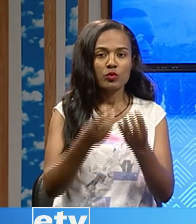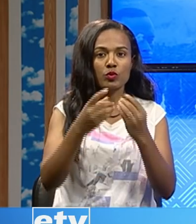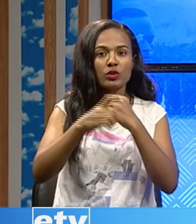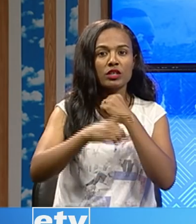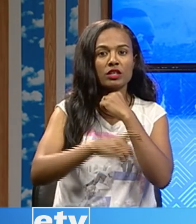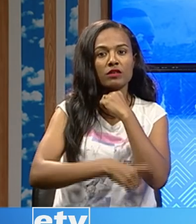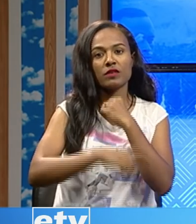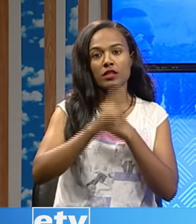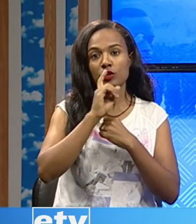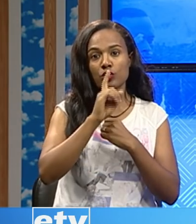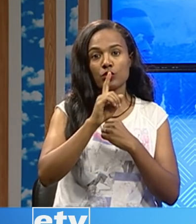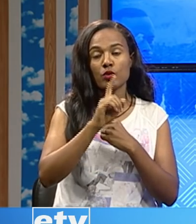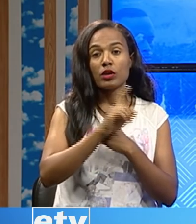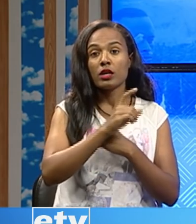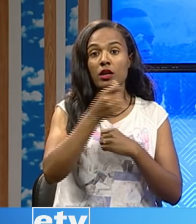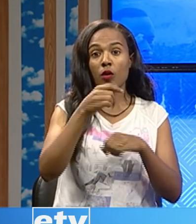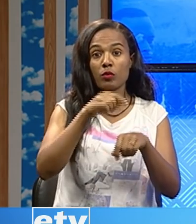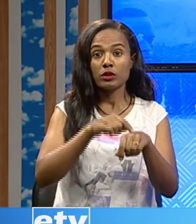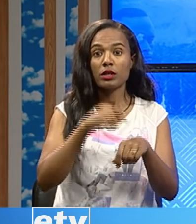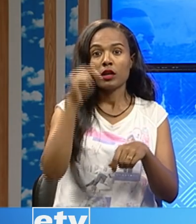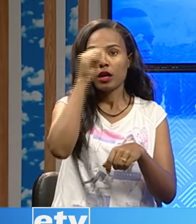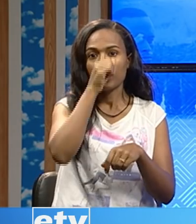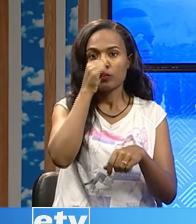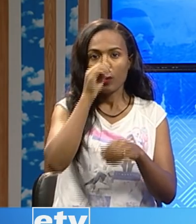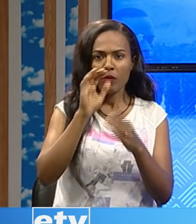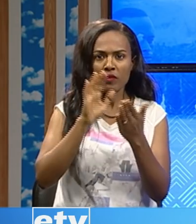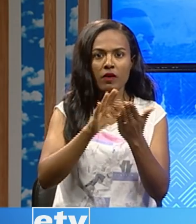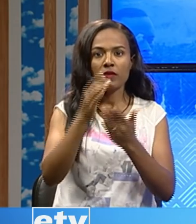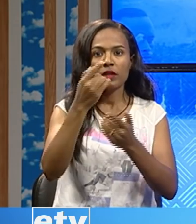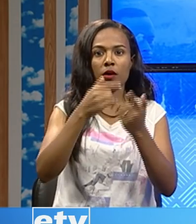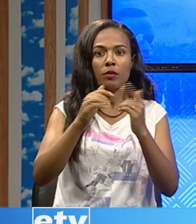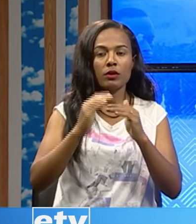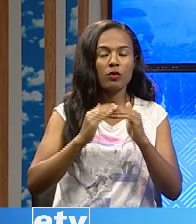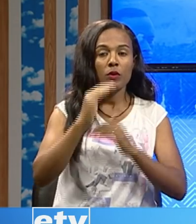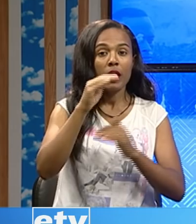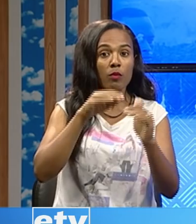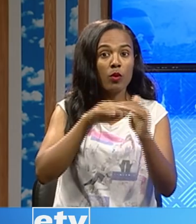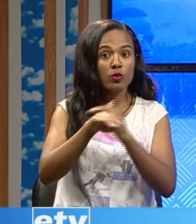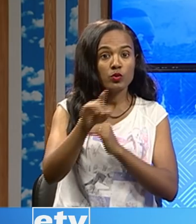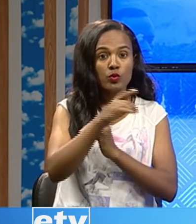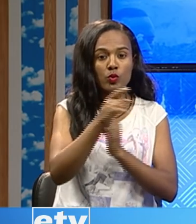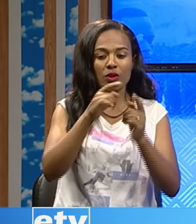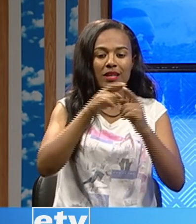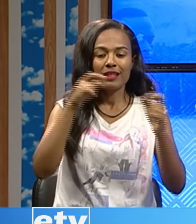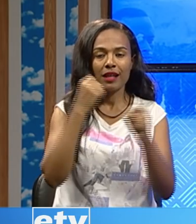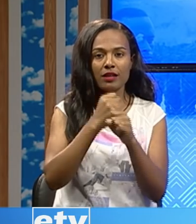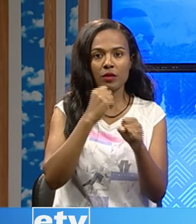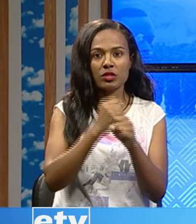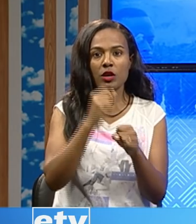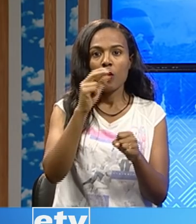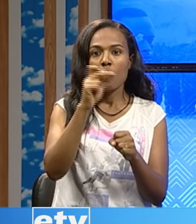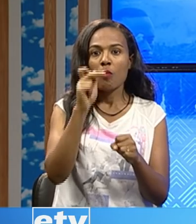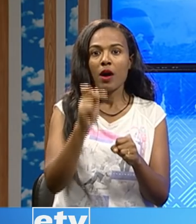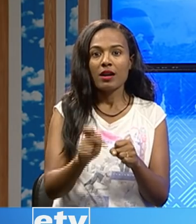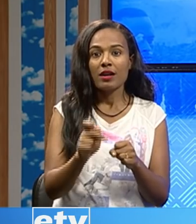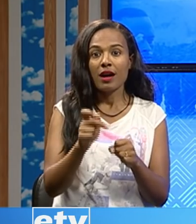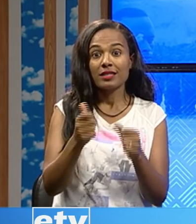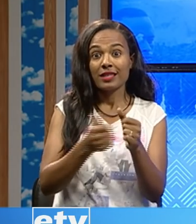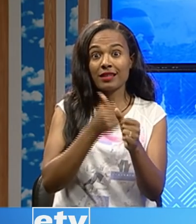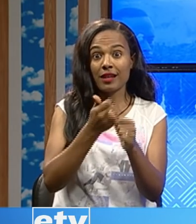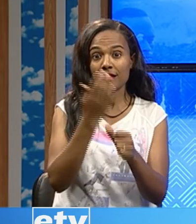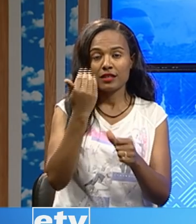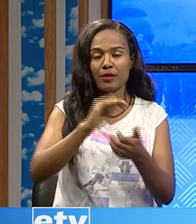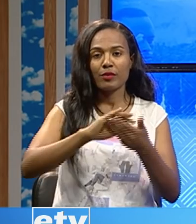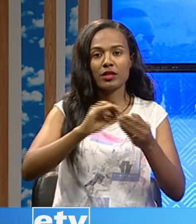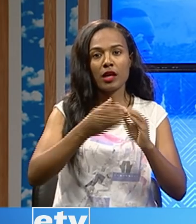እየተፈተነች ነው። ወትሮም ለኢትዮጵያ በፊት ለፊት ከሚመጣው በላይ በውስጥ ሆኖ ለጠላት የሚሰራው ባንዳ ሲፈትናት እንደቆየ